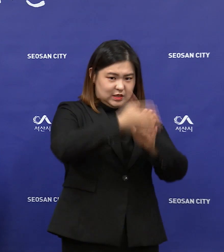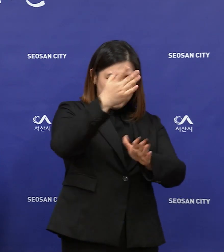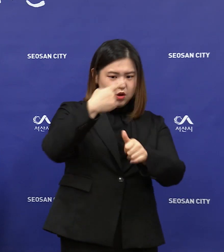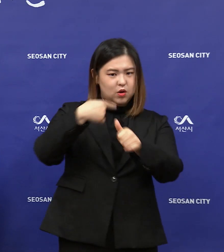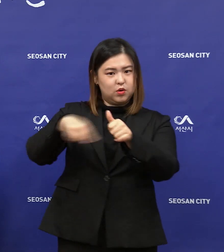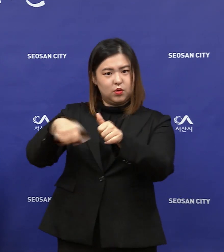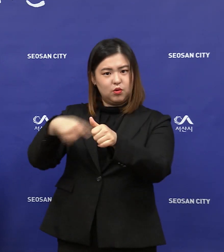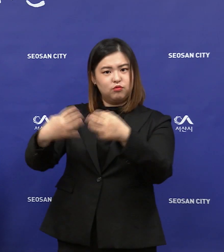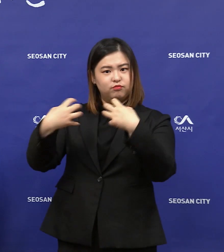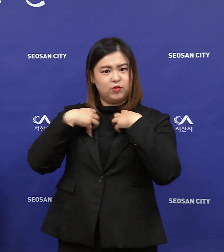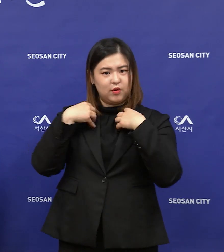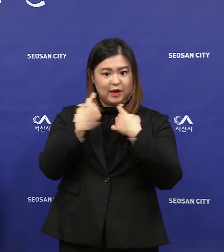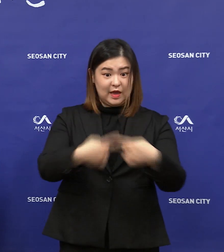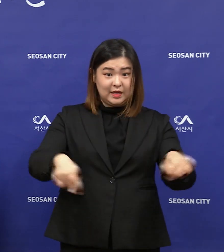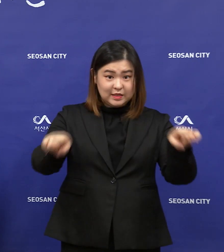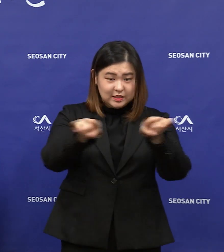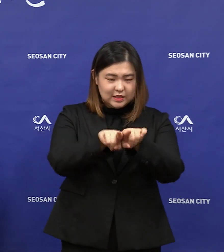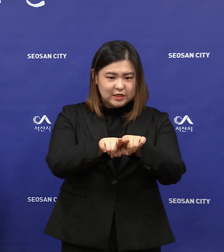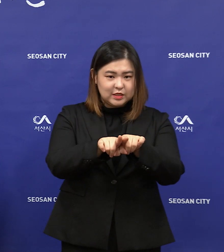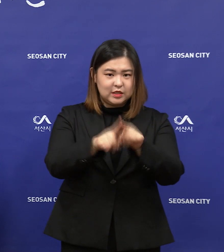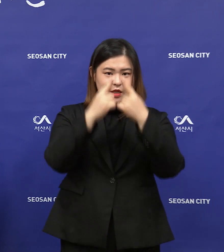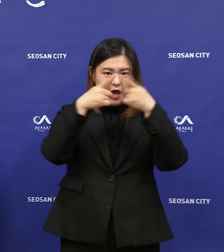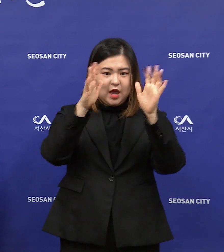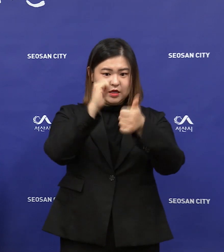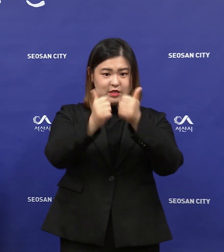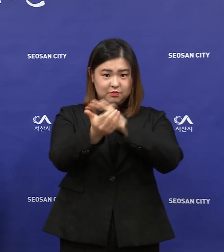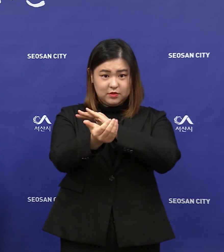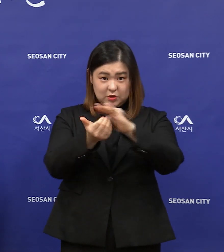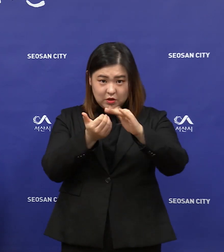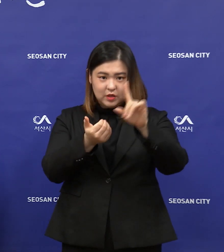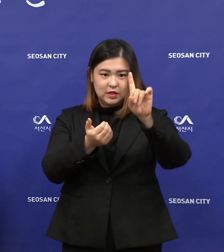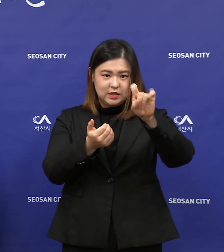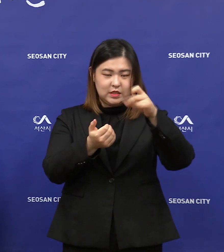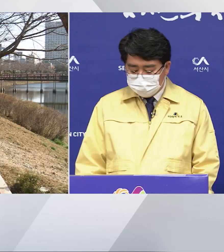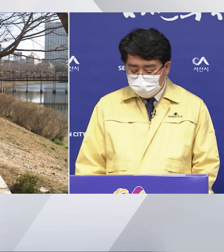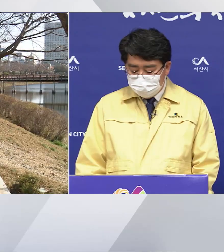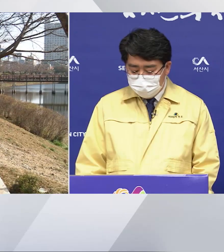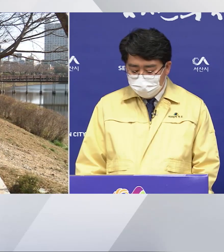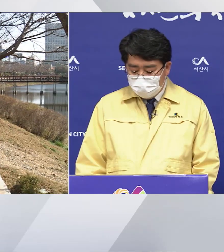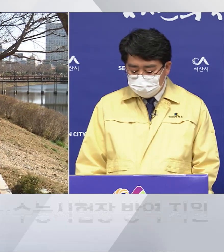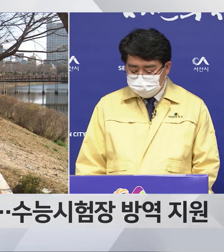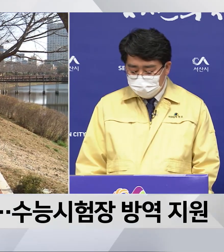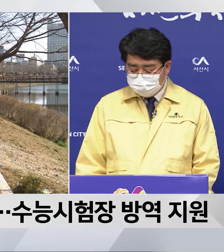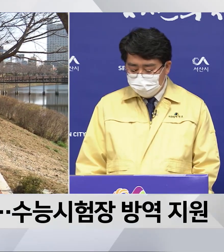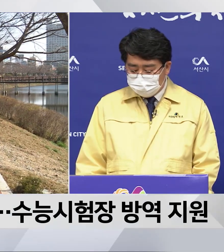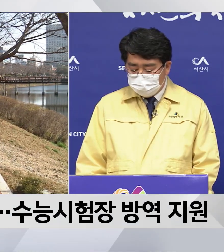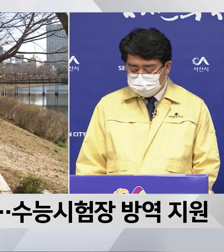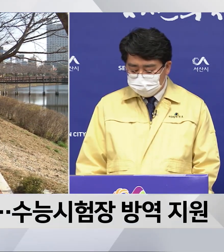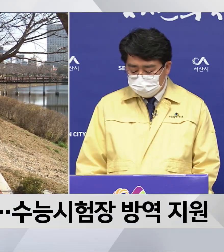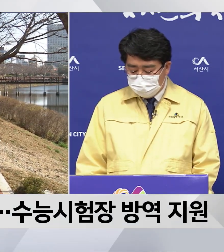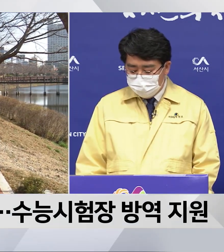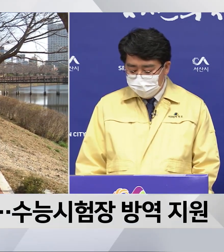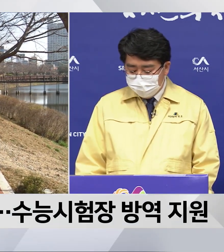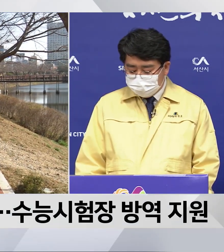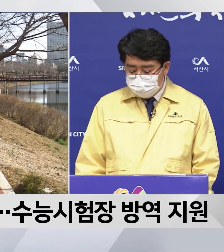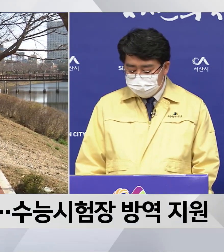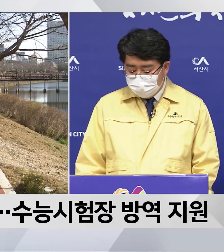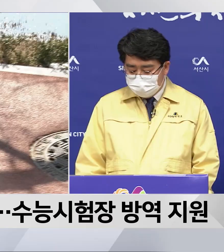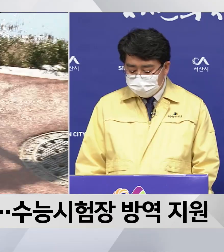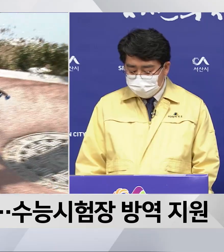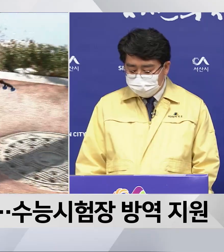수능 하루 전인 12월 2일까지 관내 학원 및 교습소